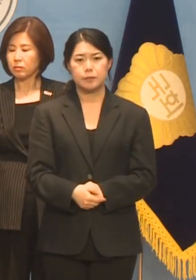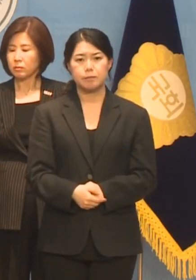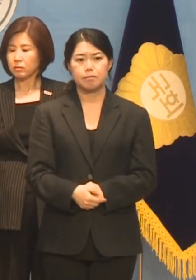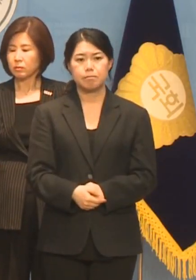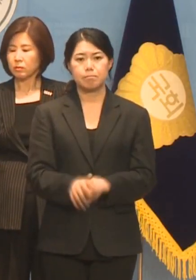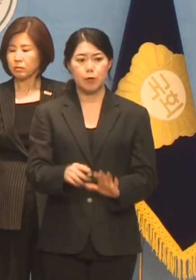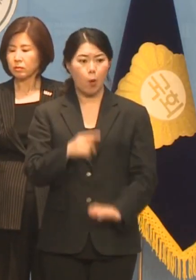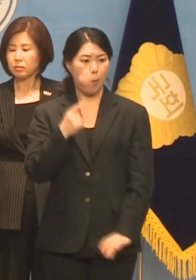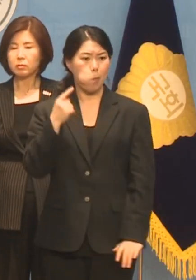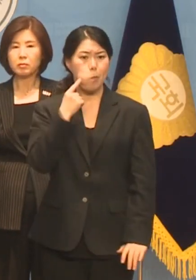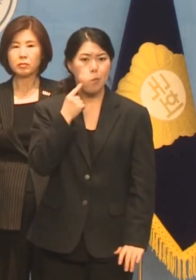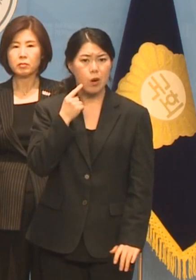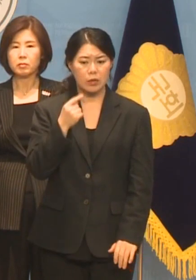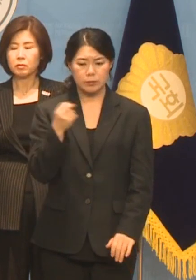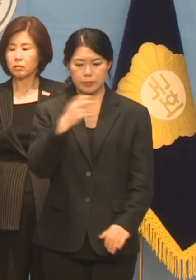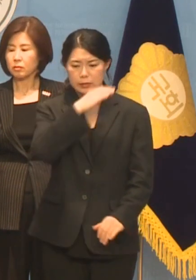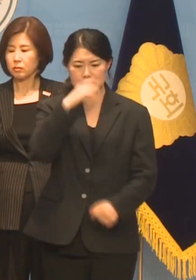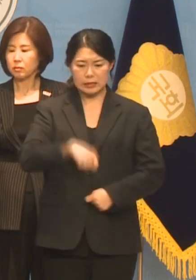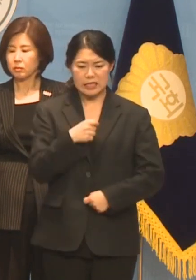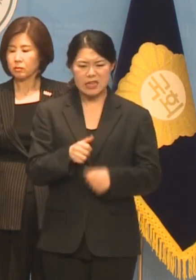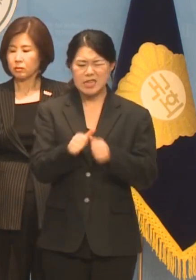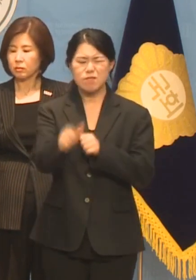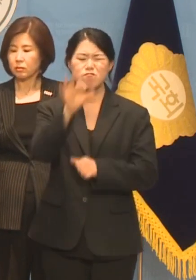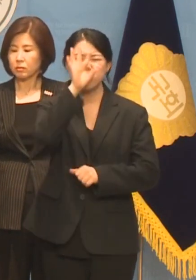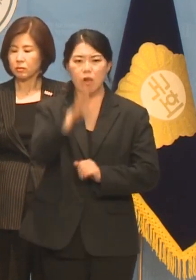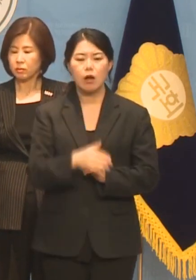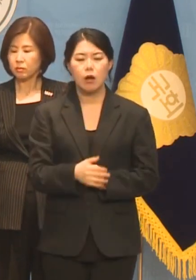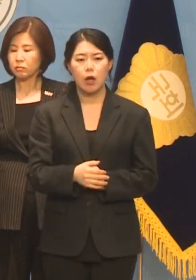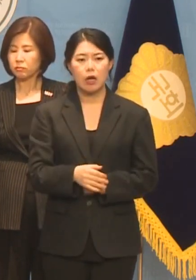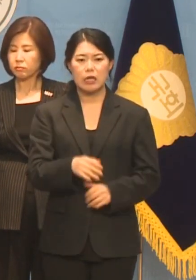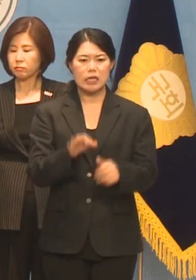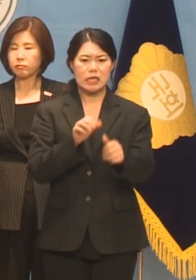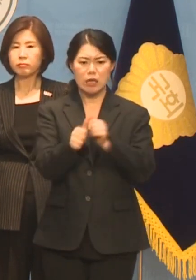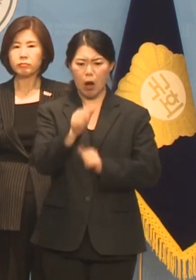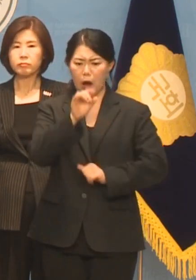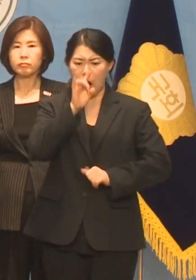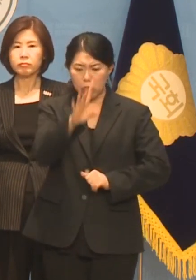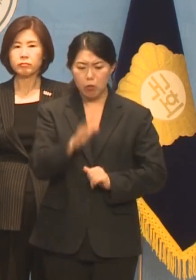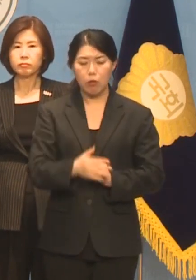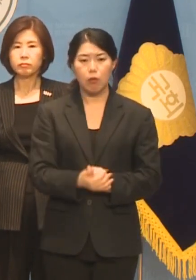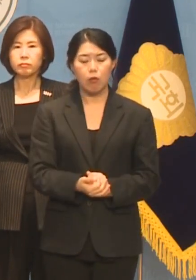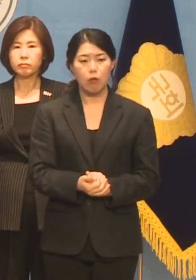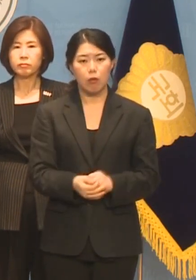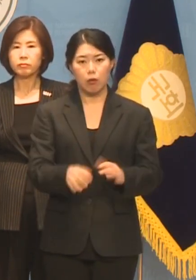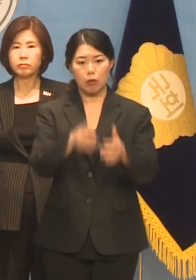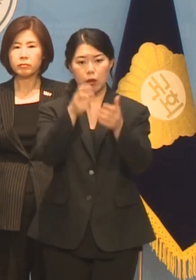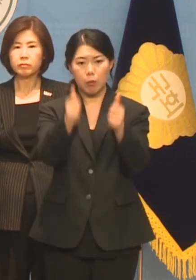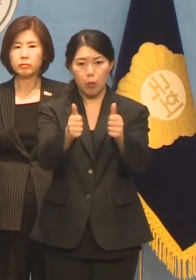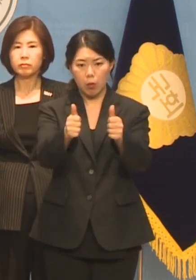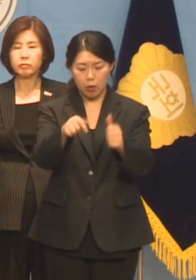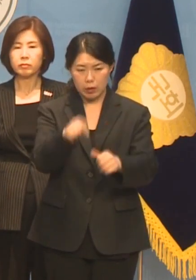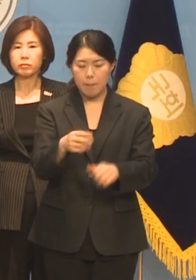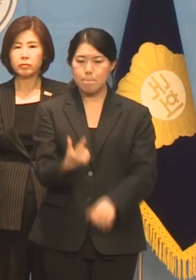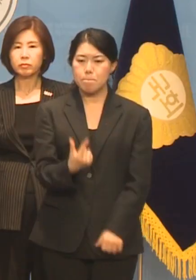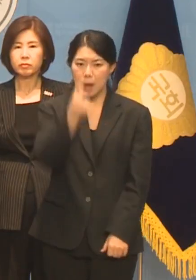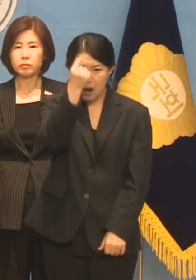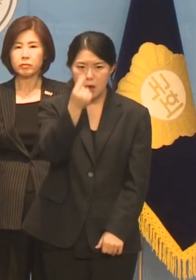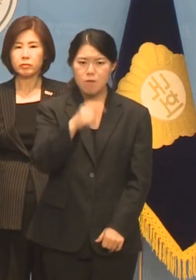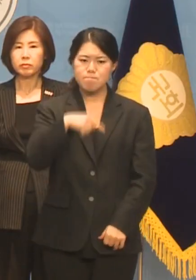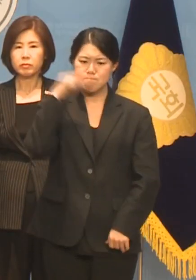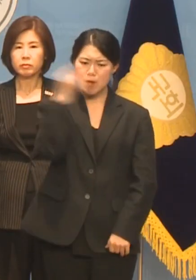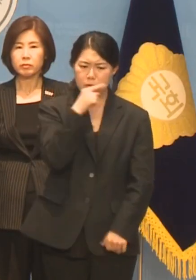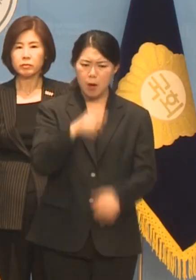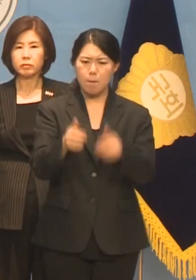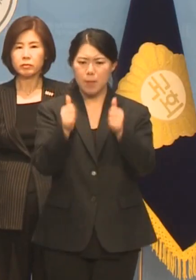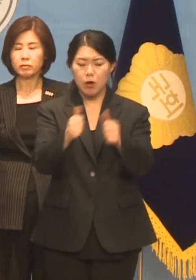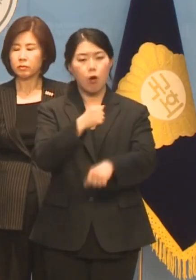거짓은 절대 진실을 이길 수 없습니다. 절대 이겨서도 안 됩니다. 대법원은 하루빨리 신속하고 엄정한